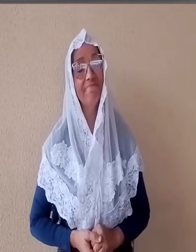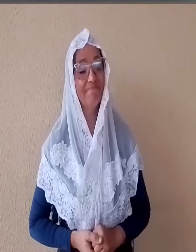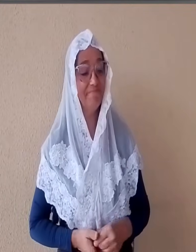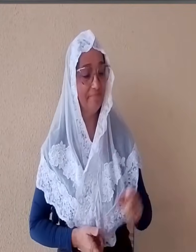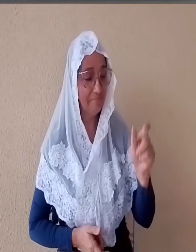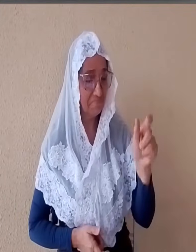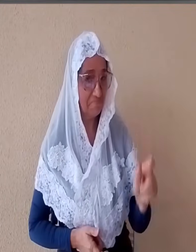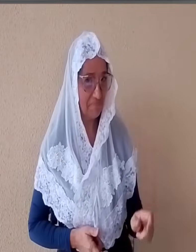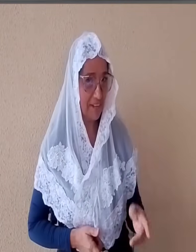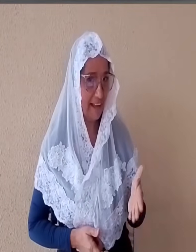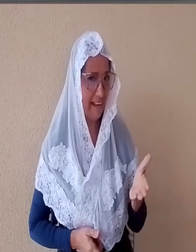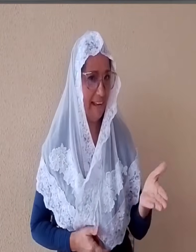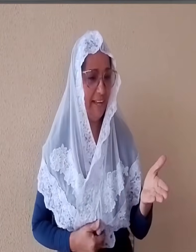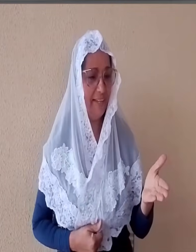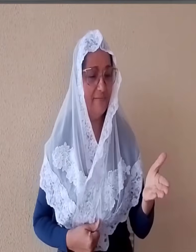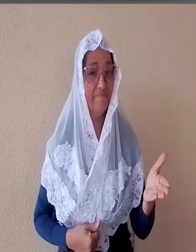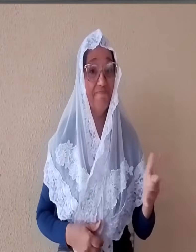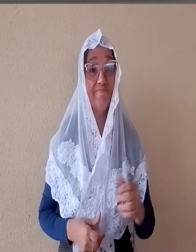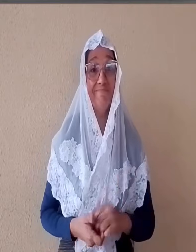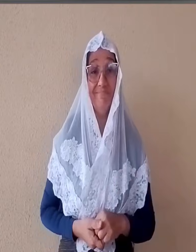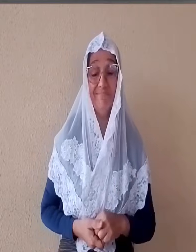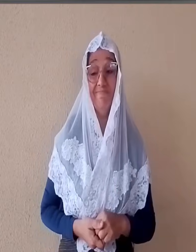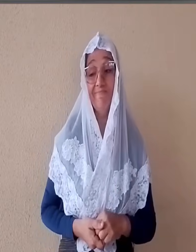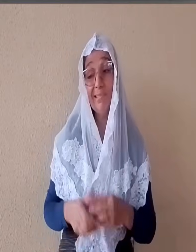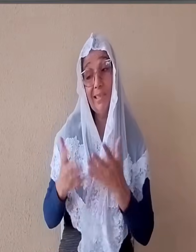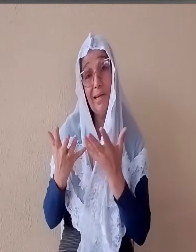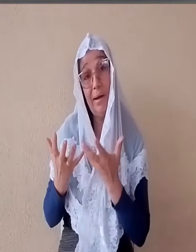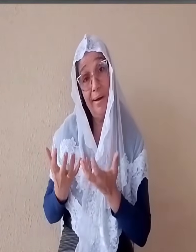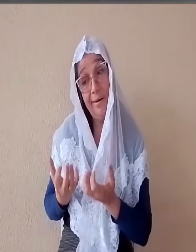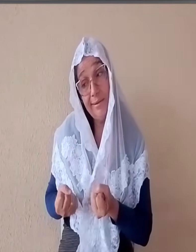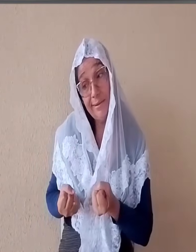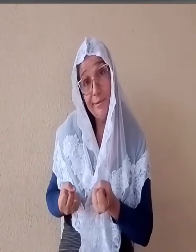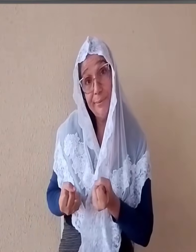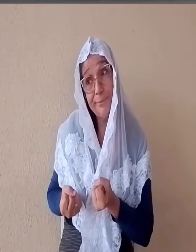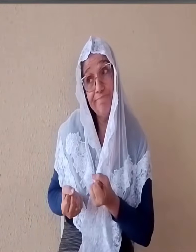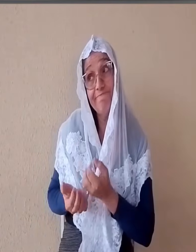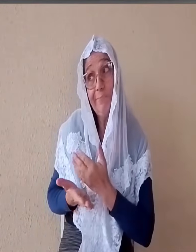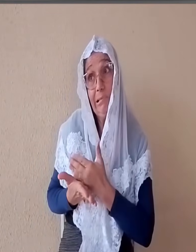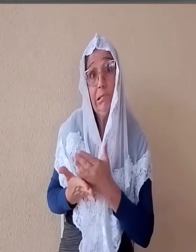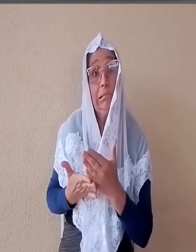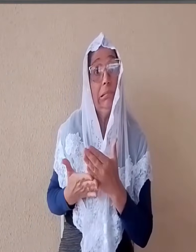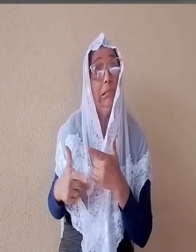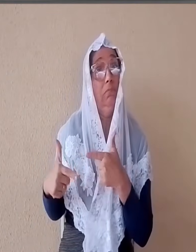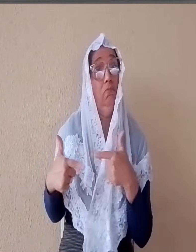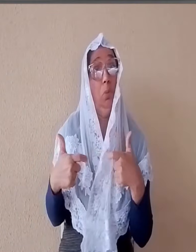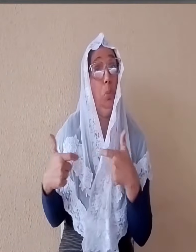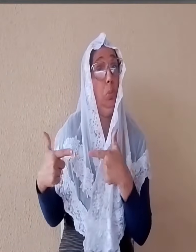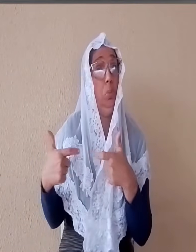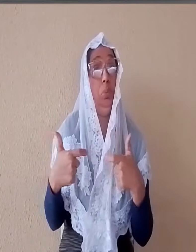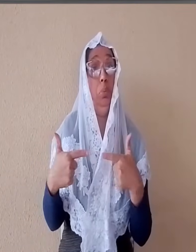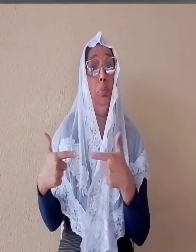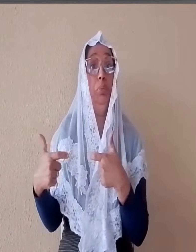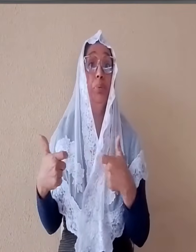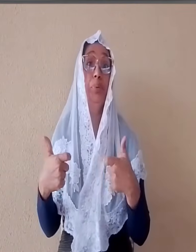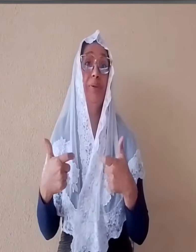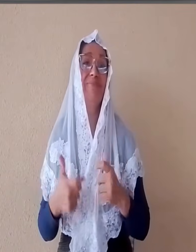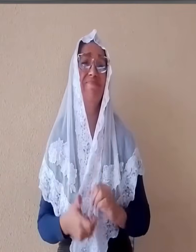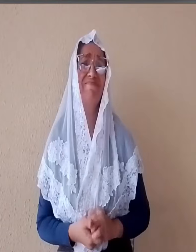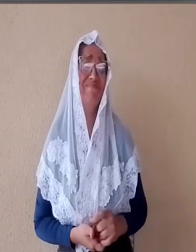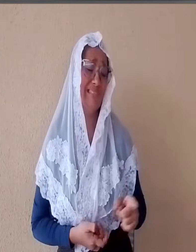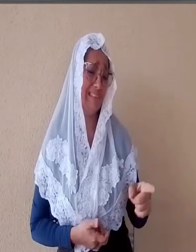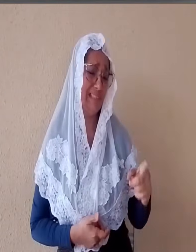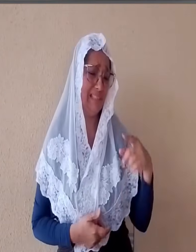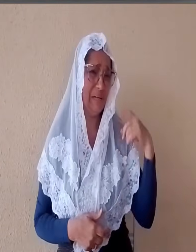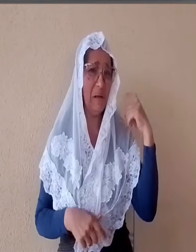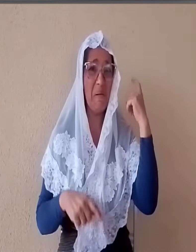Senhor. Olha, o que vai ser de nós? Aquele povo quer matar nós. 5 reis, se eu não me engano, que nós leu